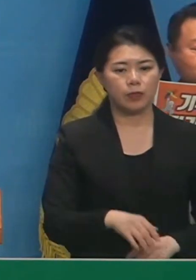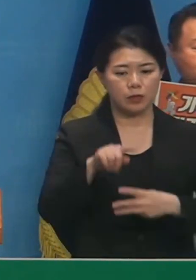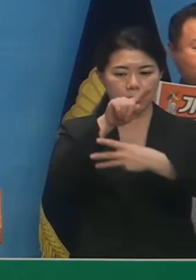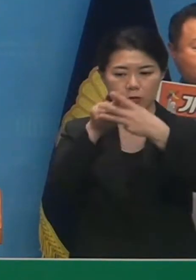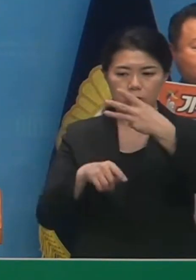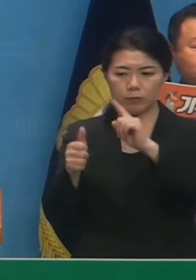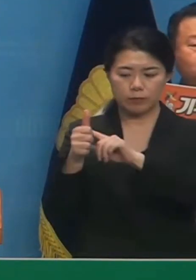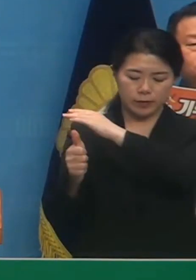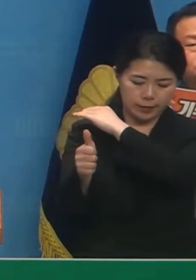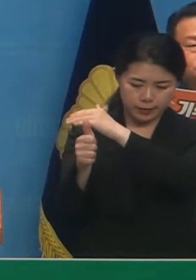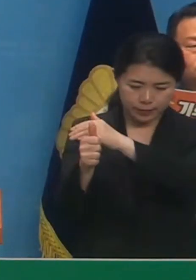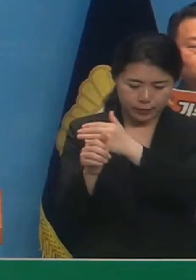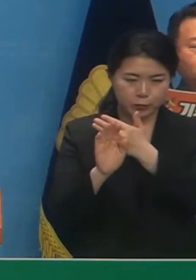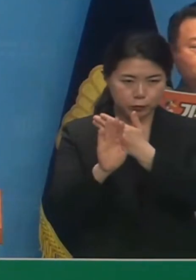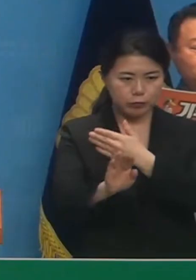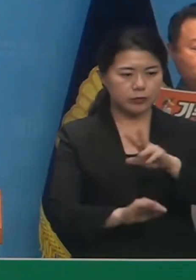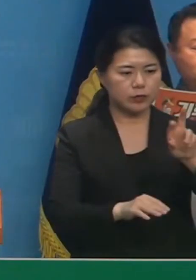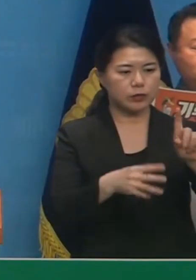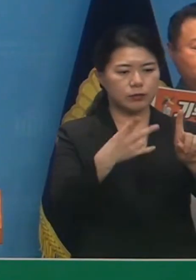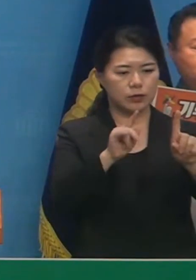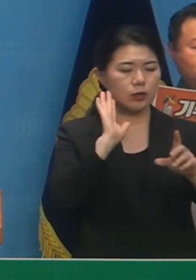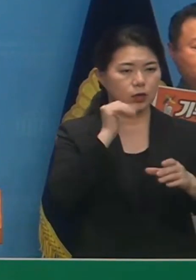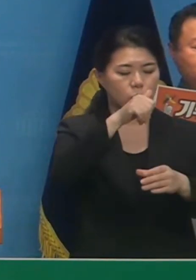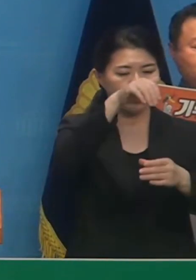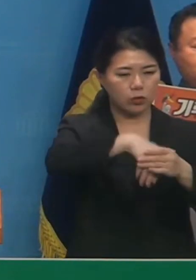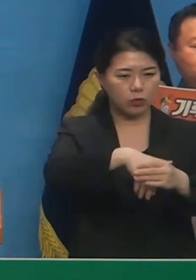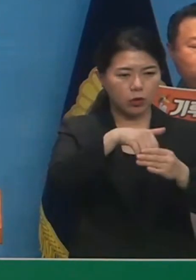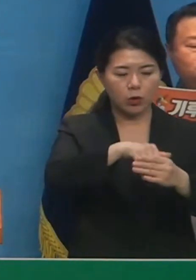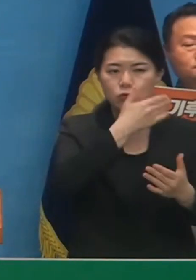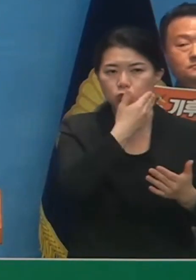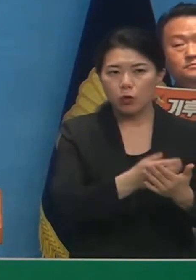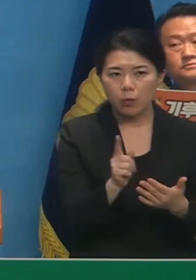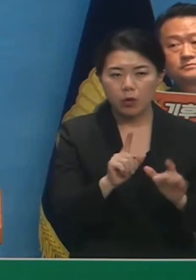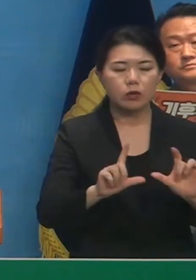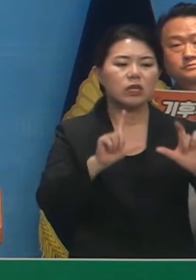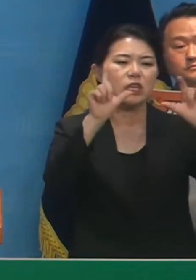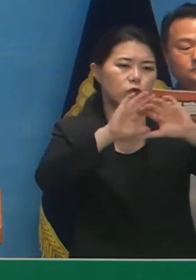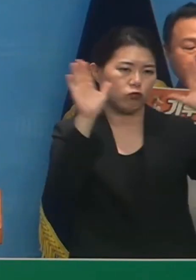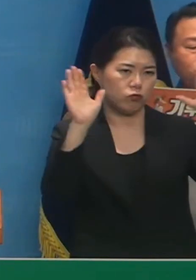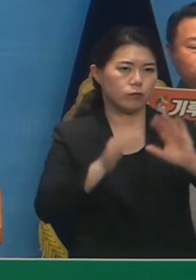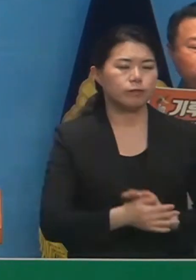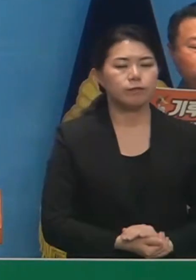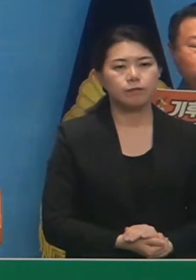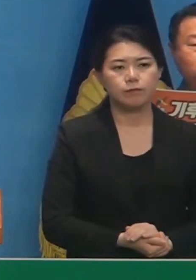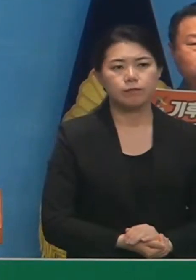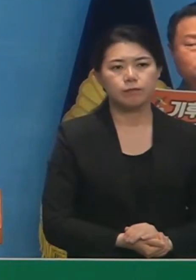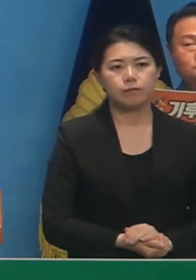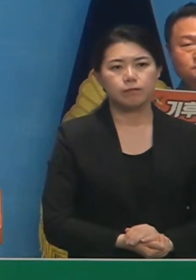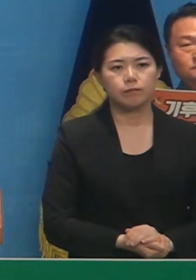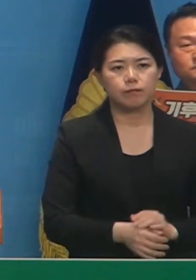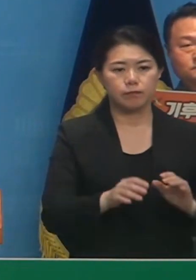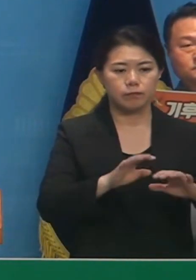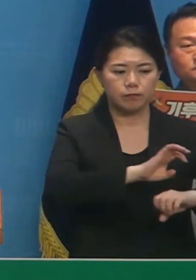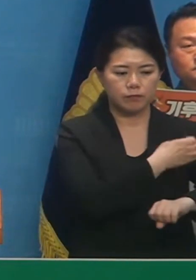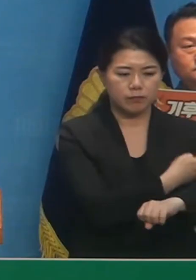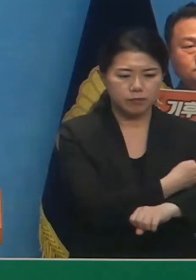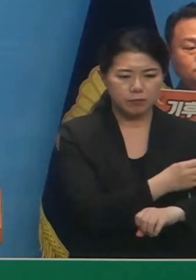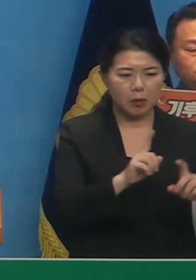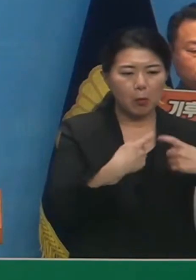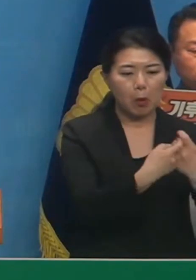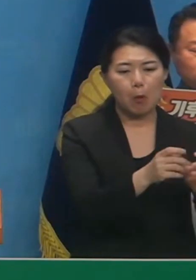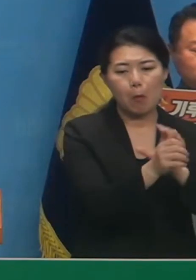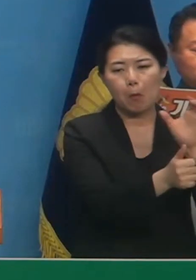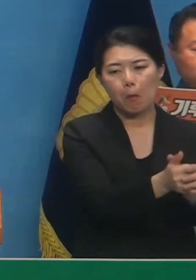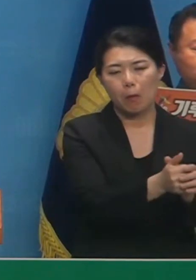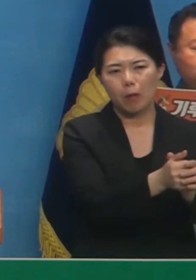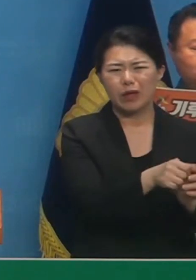윤석열 탄핵 넘어 21대 대선의 핵심은 바로 기후여야 합니다. 에너지 민영화와 폐로